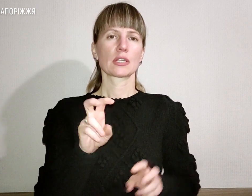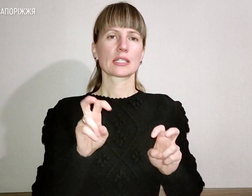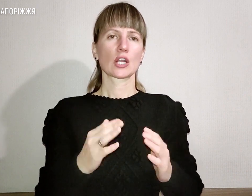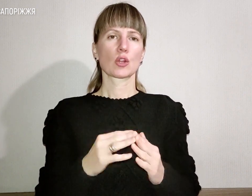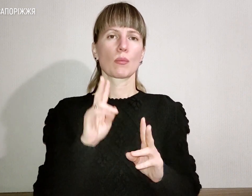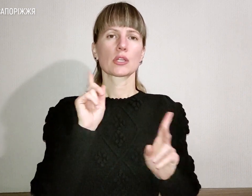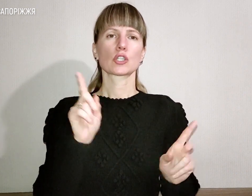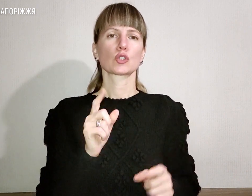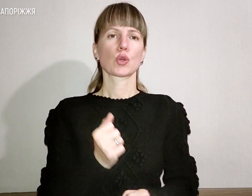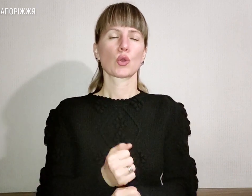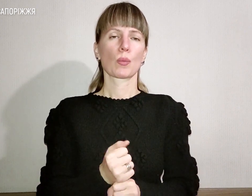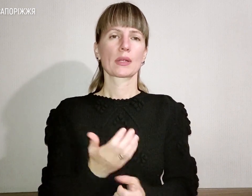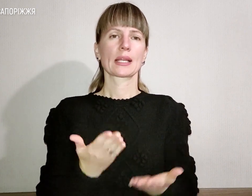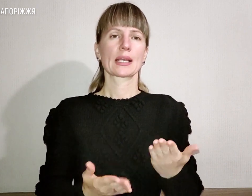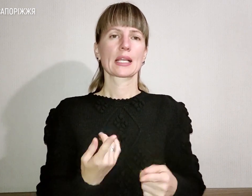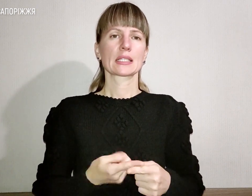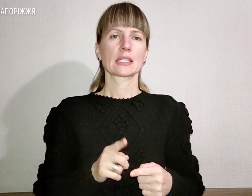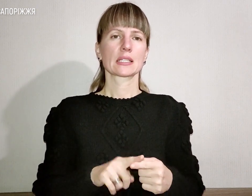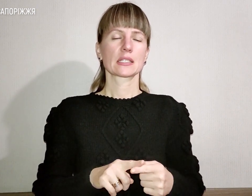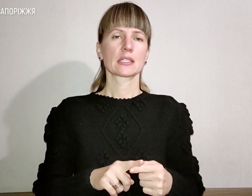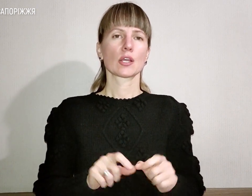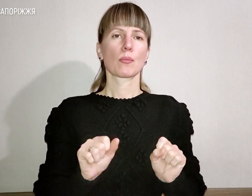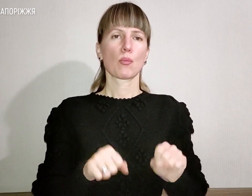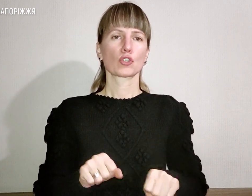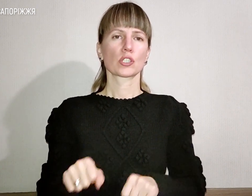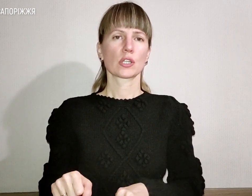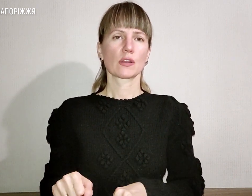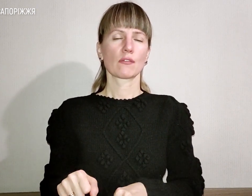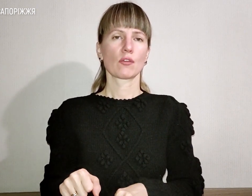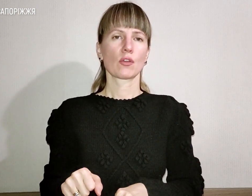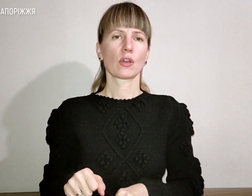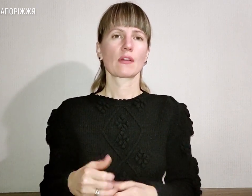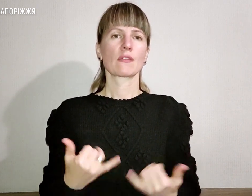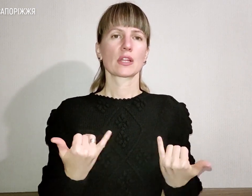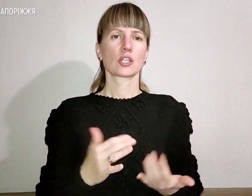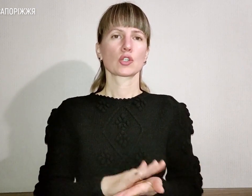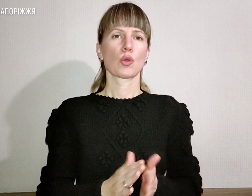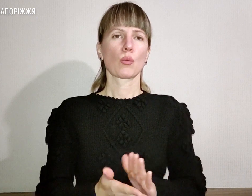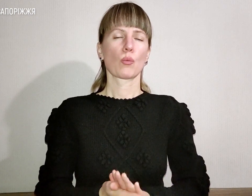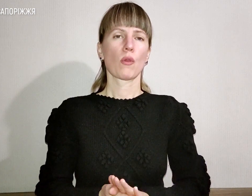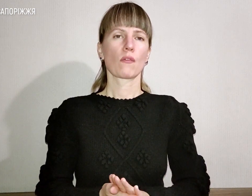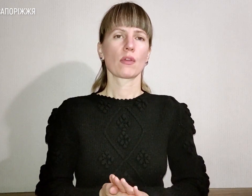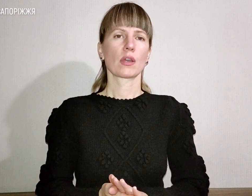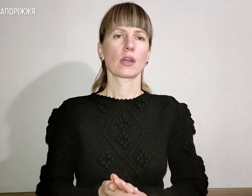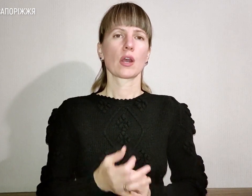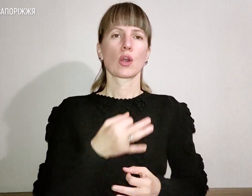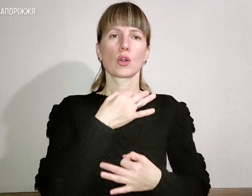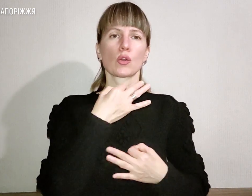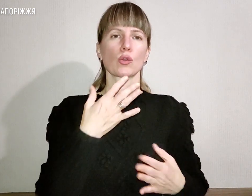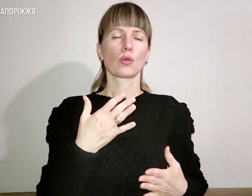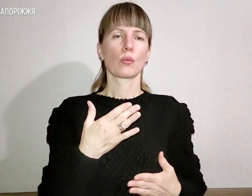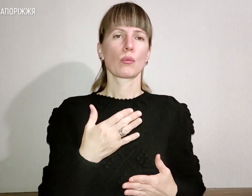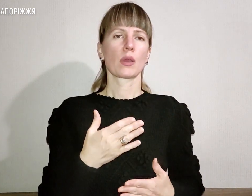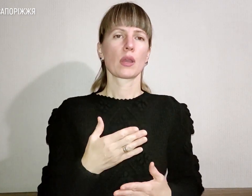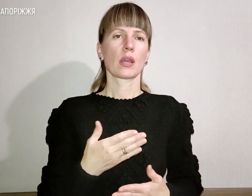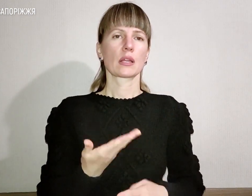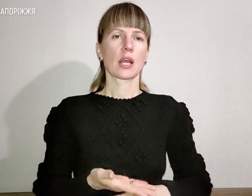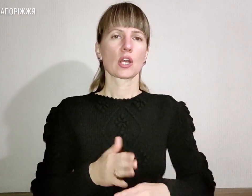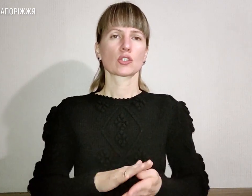робити. Ну, якщо це, звісно, можливо в нинішніх умовах. Тобто будь-які гострі стани, якщо ми говоримо про